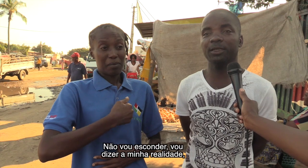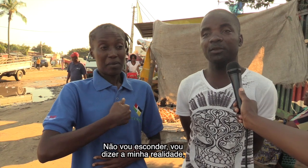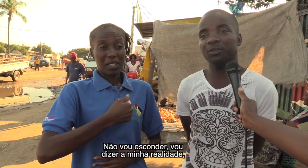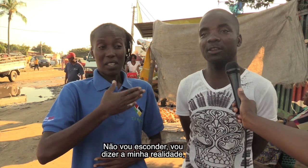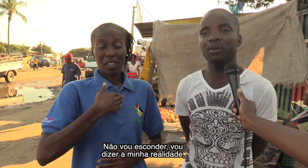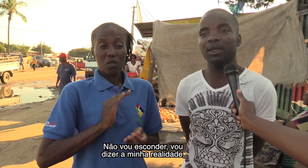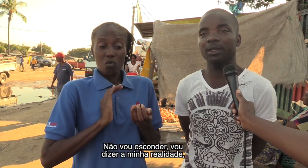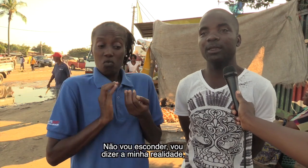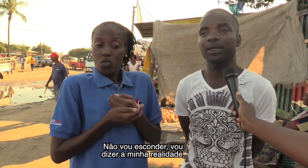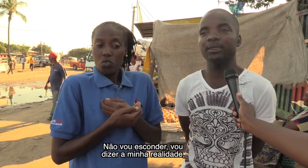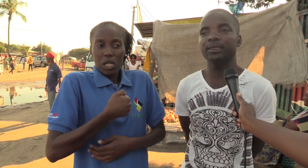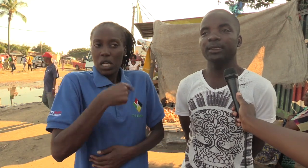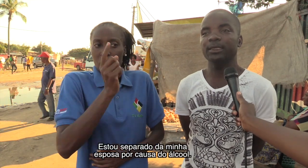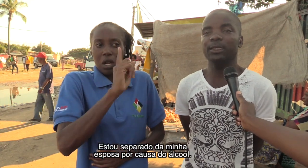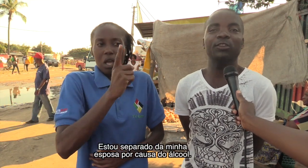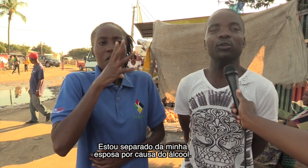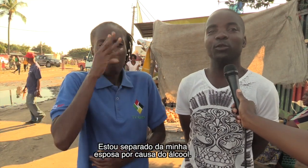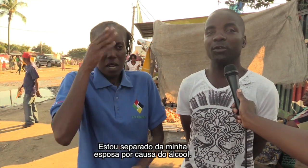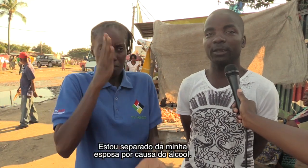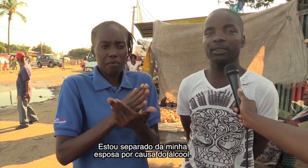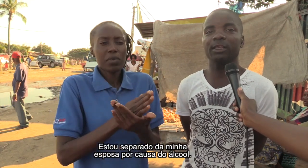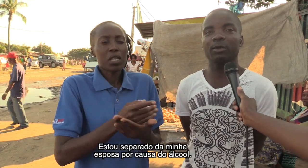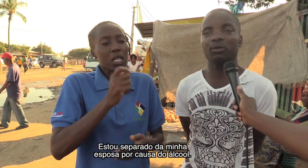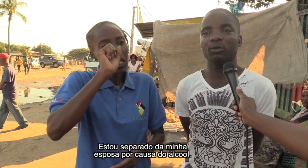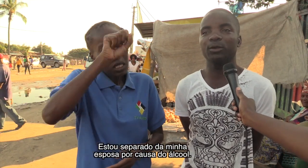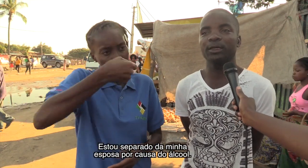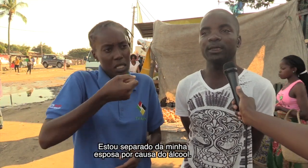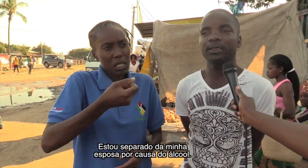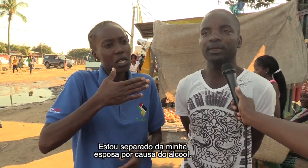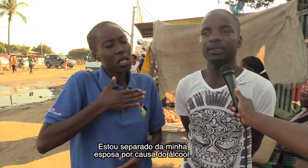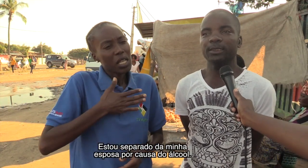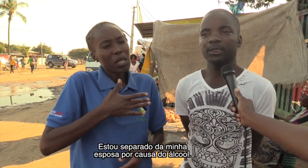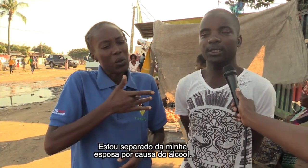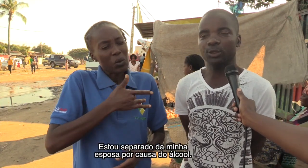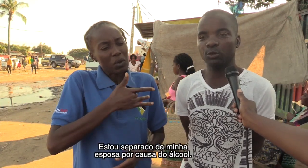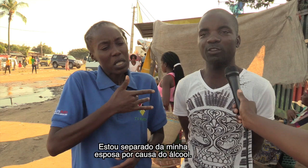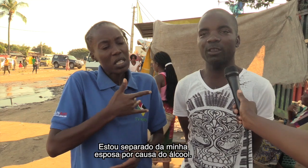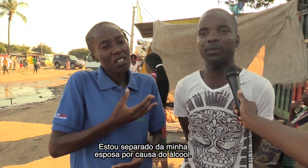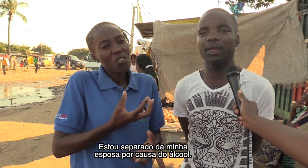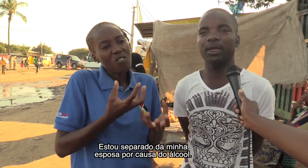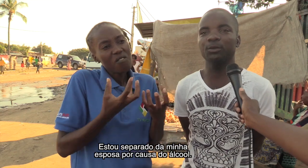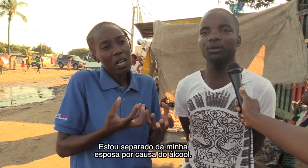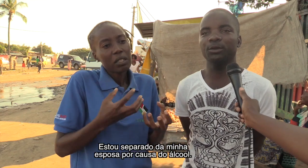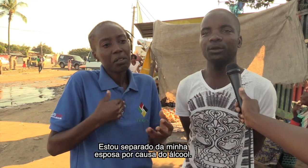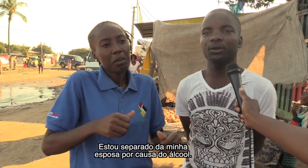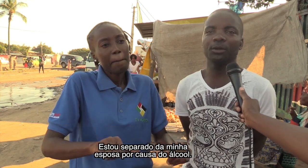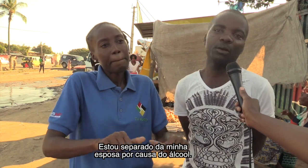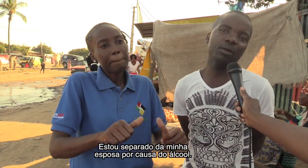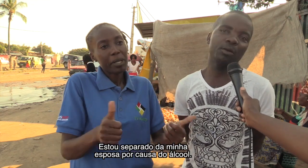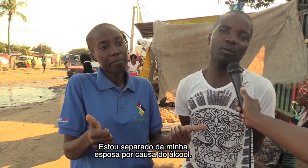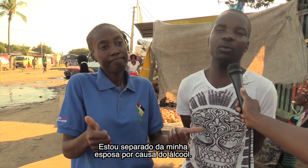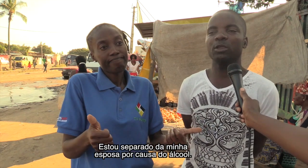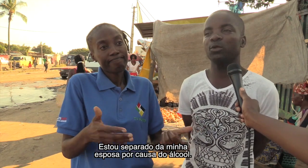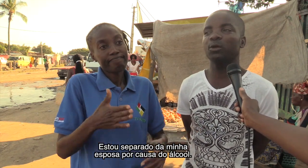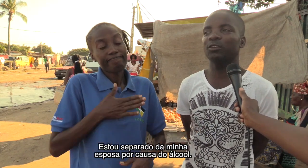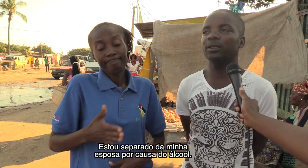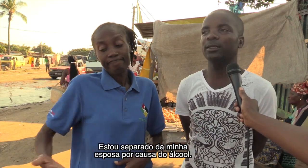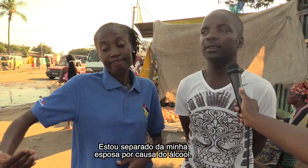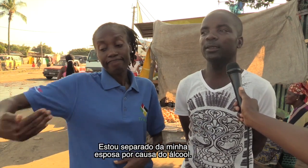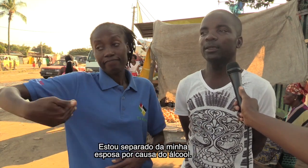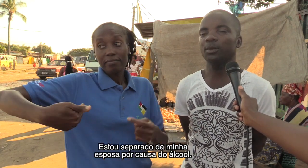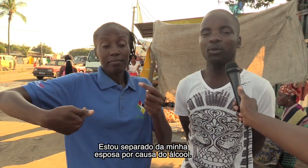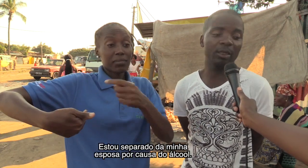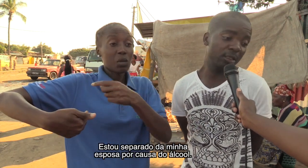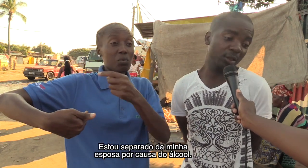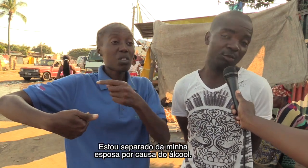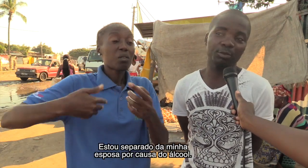esconder, eu vou dizer a minha realidade. Eu sinto falta dessa pessoa. Estou separado com a minha esposa.